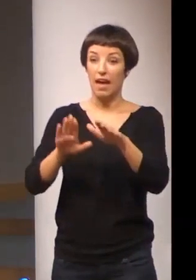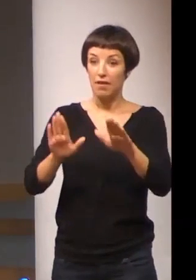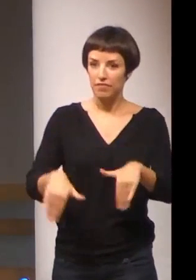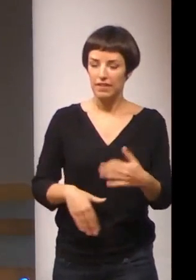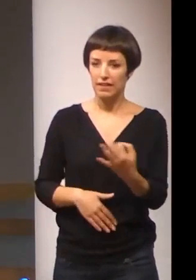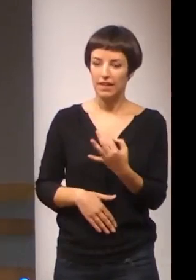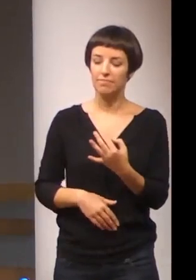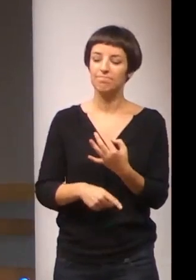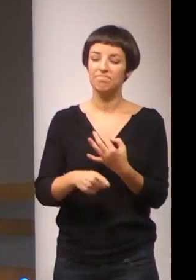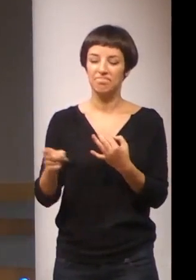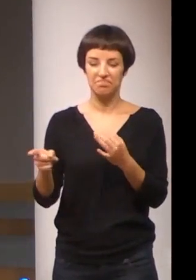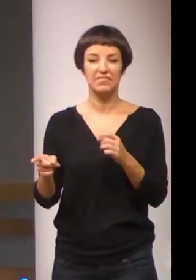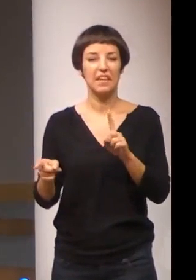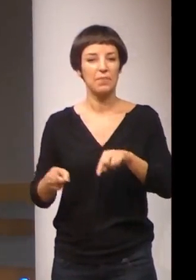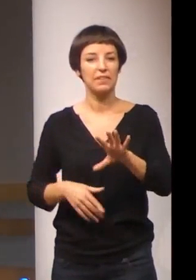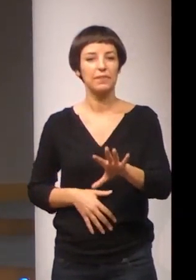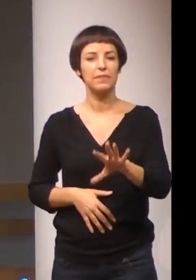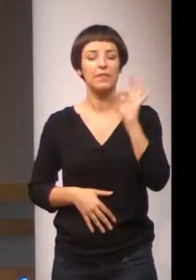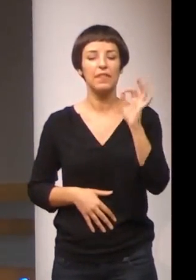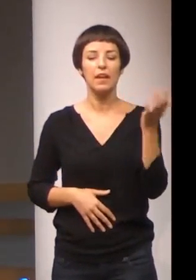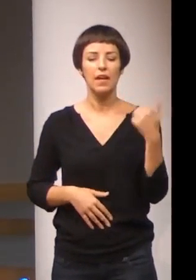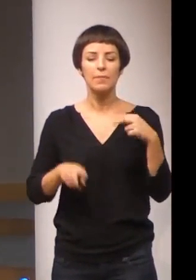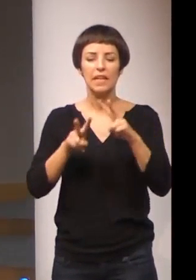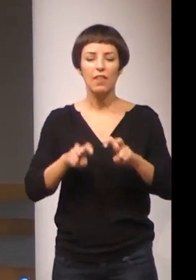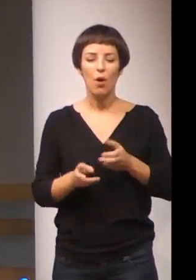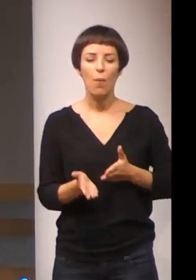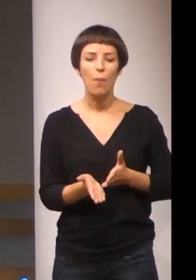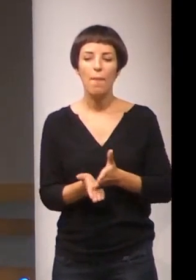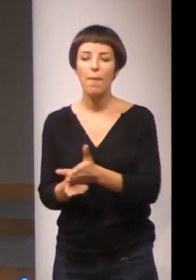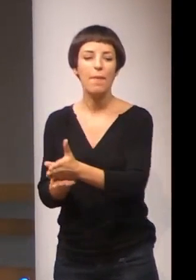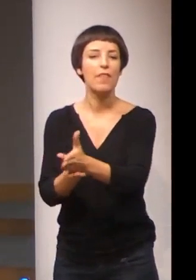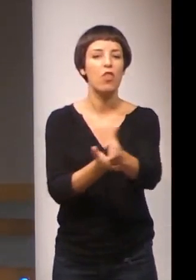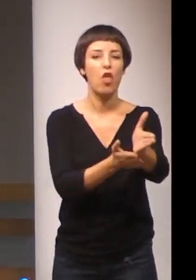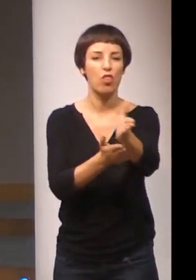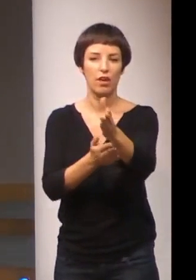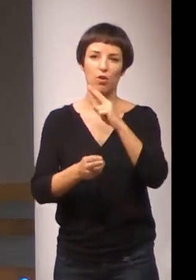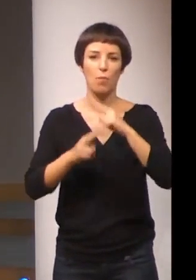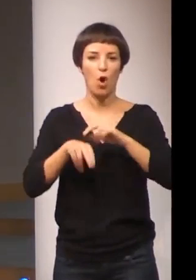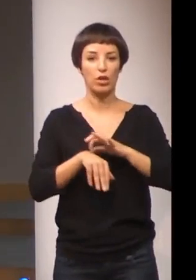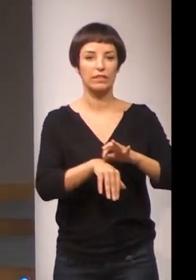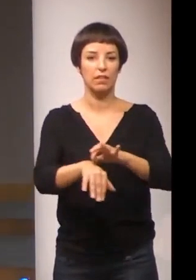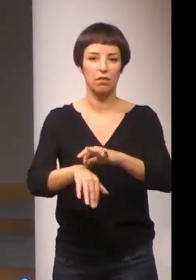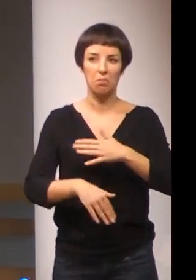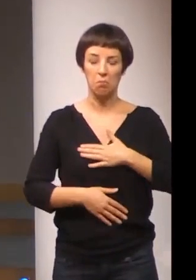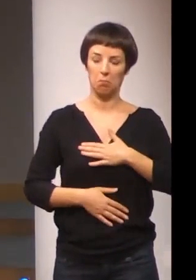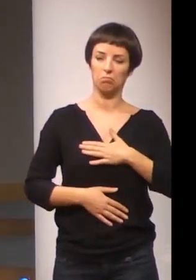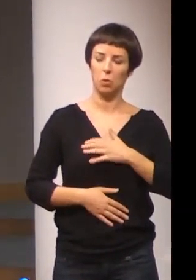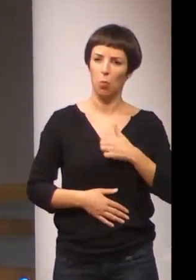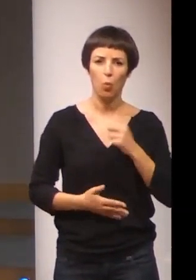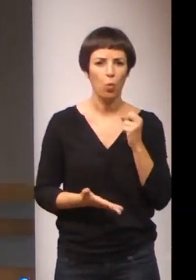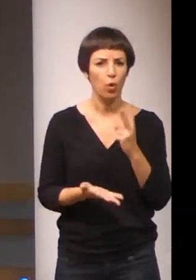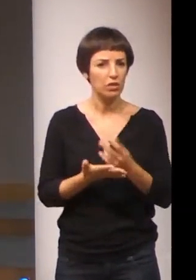deciden también la orientación de esa investigación. Y a mí eso me parecía un reto para mí. Yo nunca había hecho,